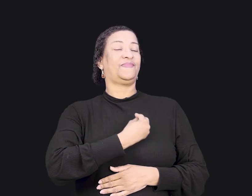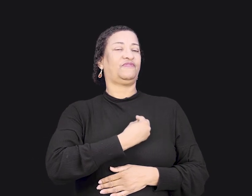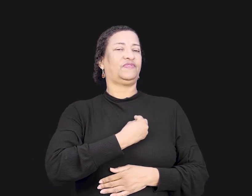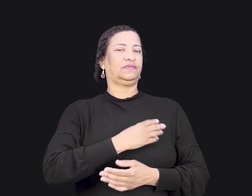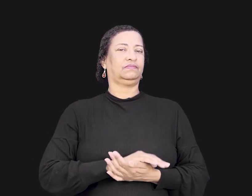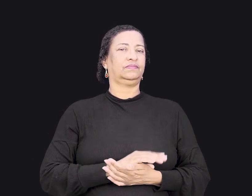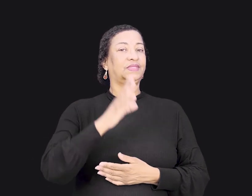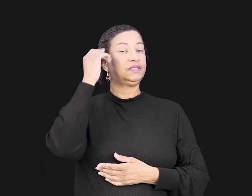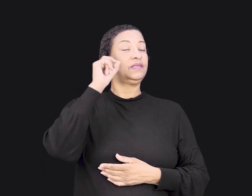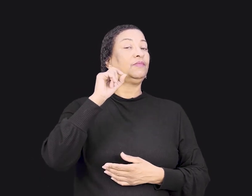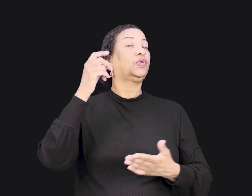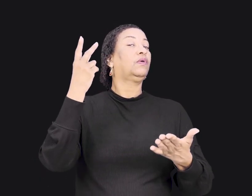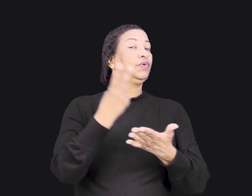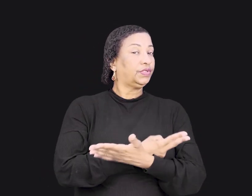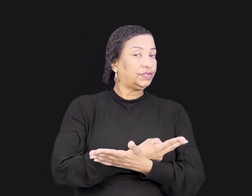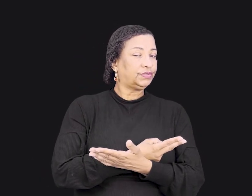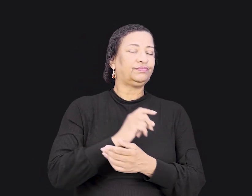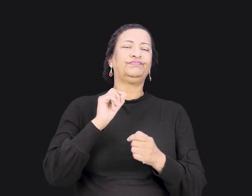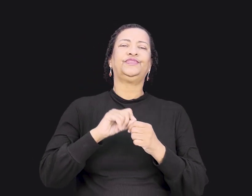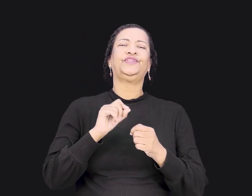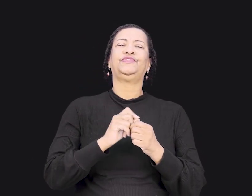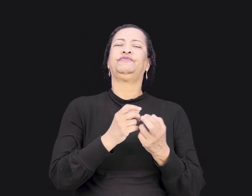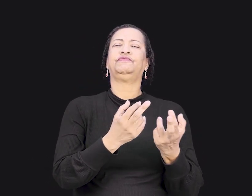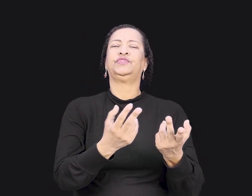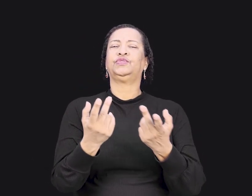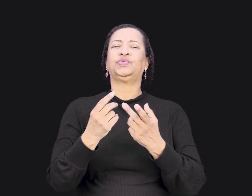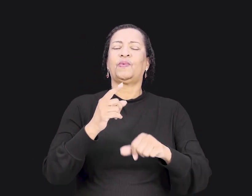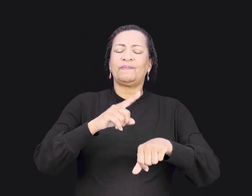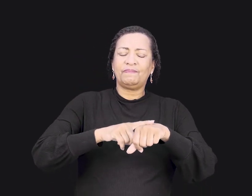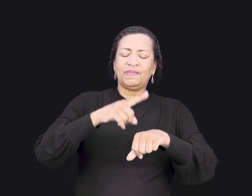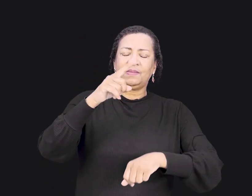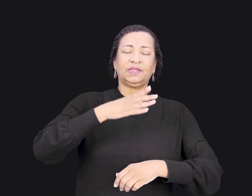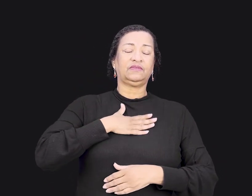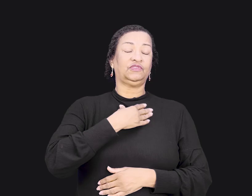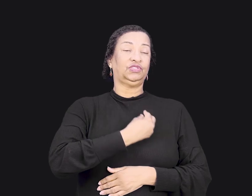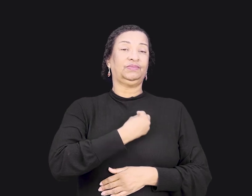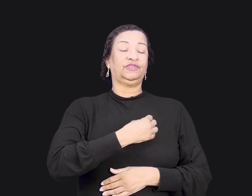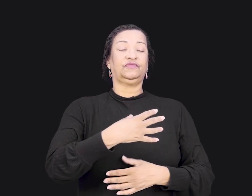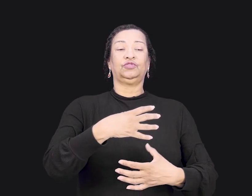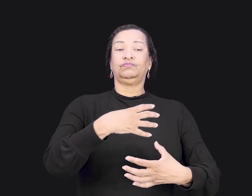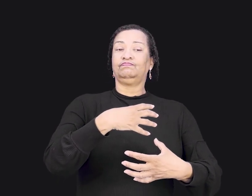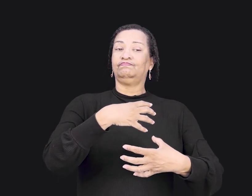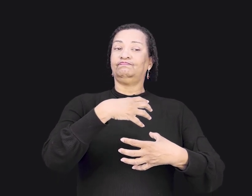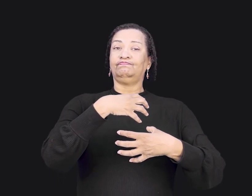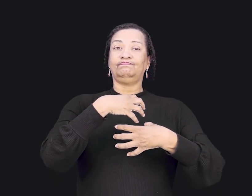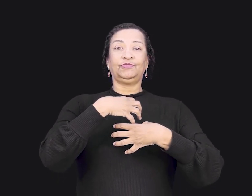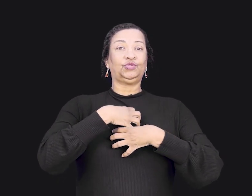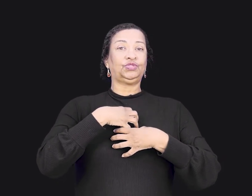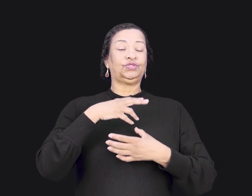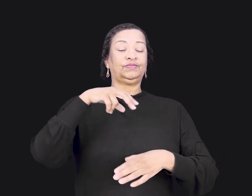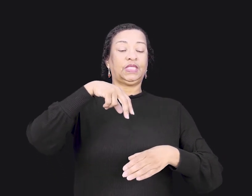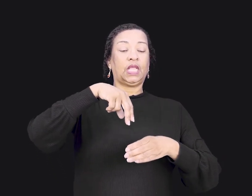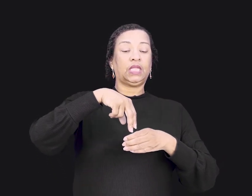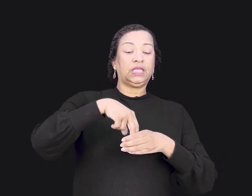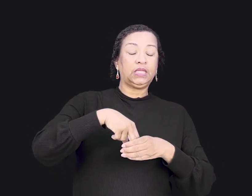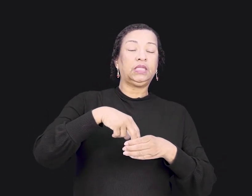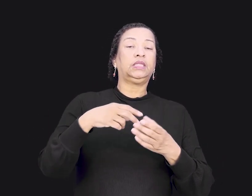que aconteceu? Ele fez exatamente assim. E pela primeira vez na minha vida, me senti dentro de um relacionamento com